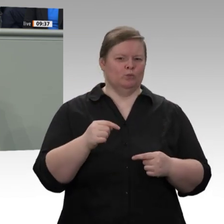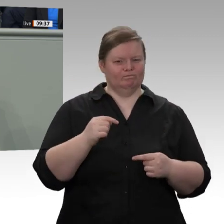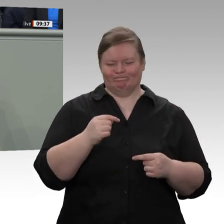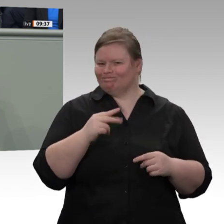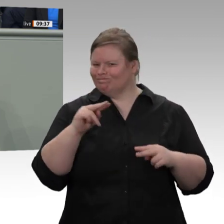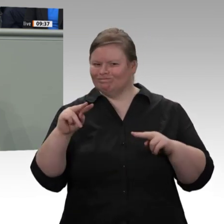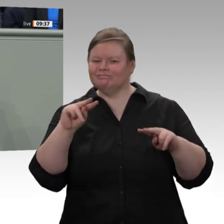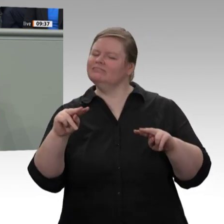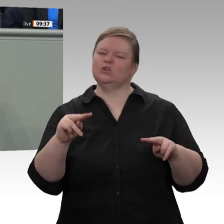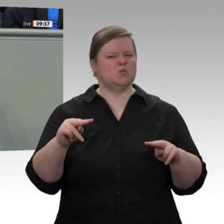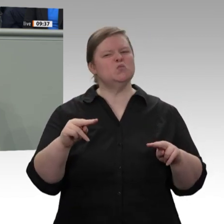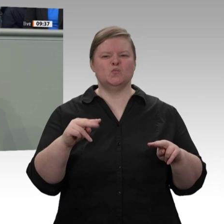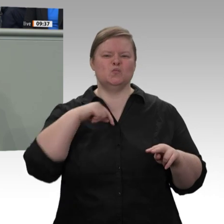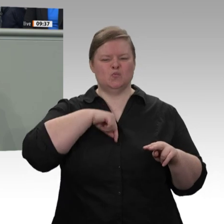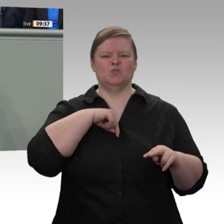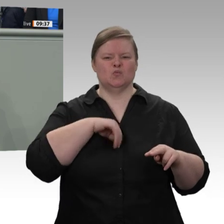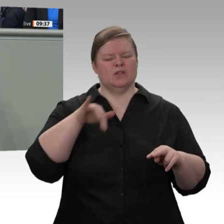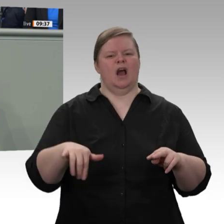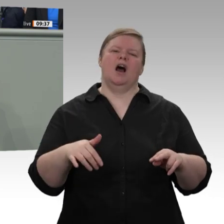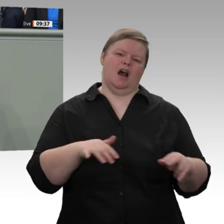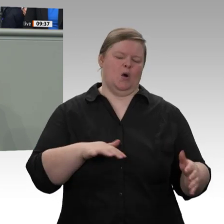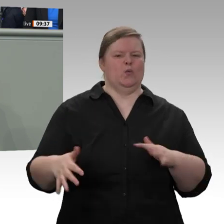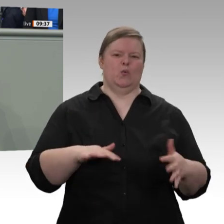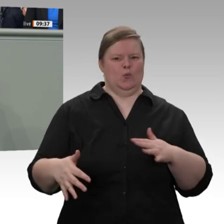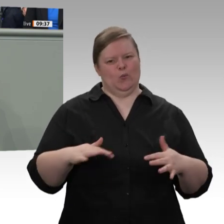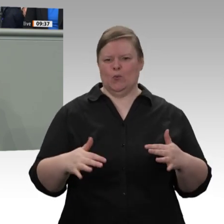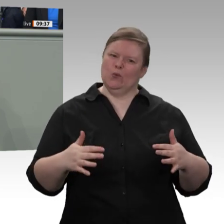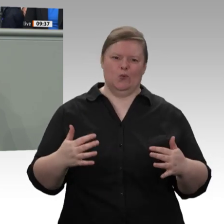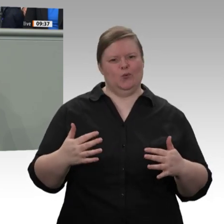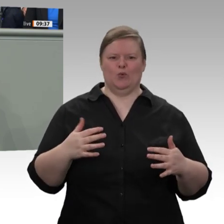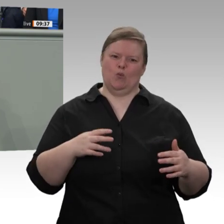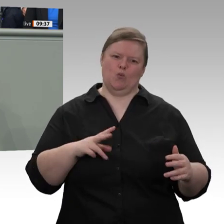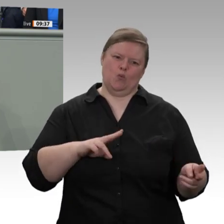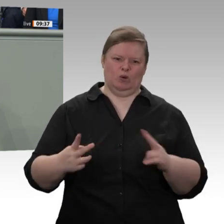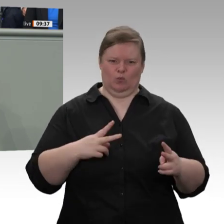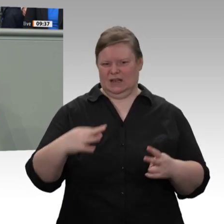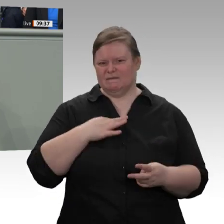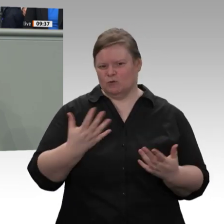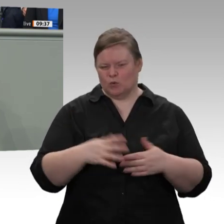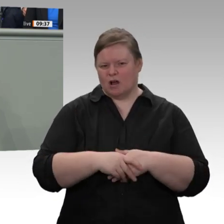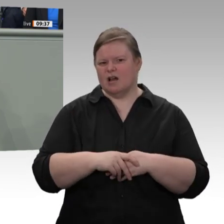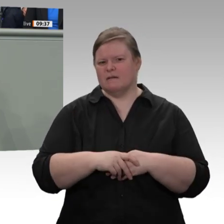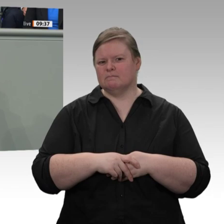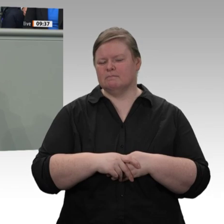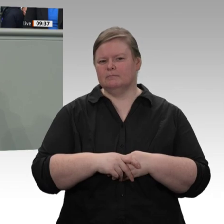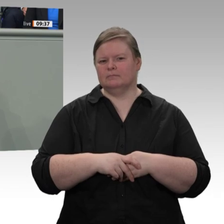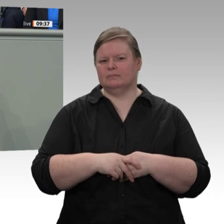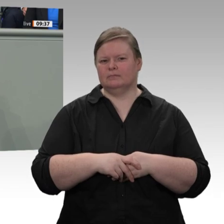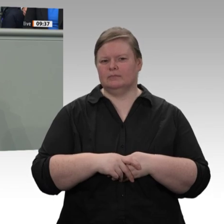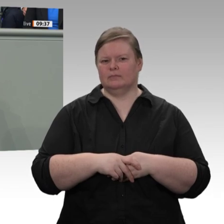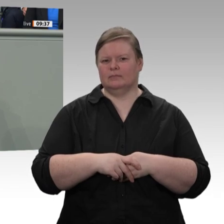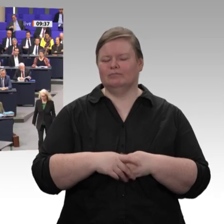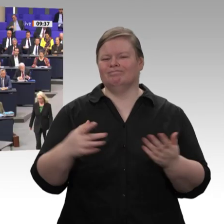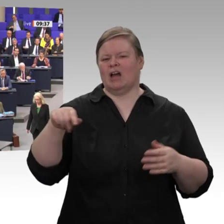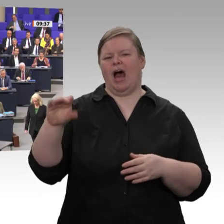und rechtsextreme Hetze führen können. Für das, was in Hanau passiert ist, gibt es keine Rechtfertigung. Es gibt kein